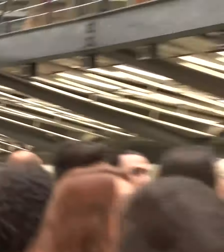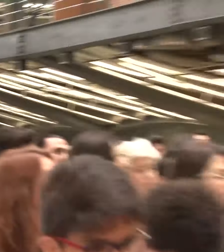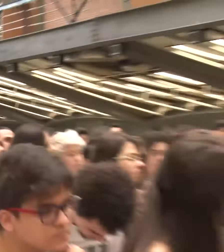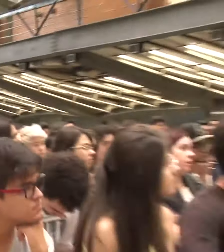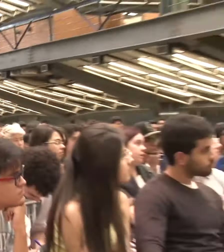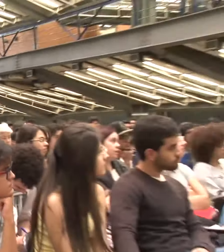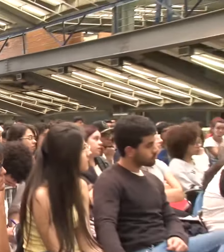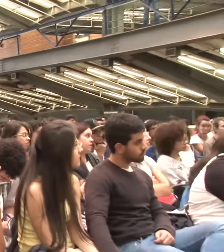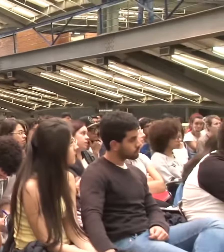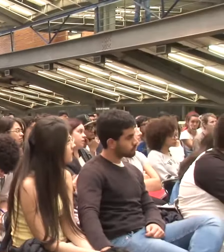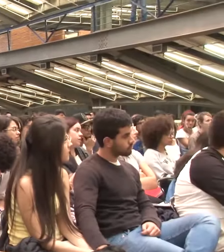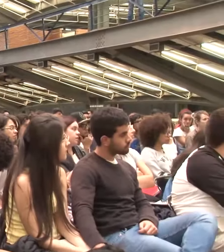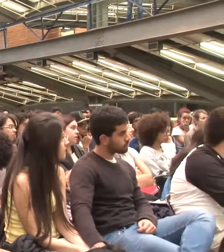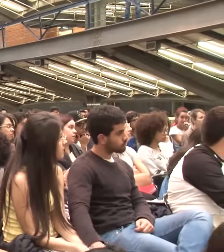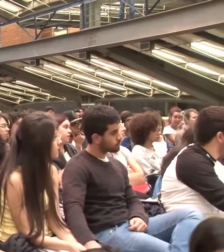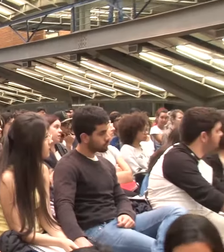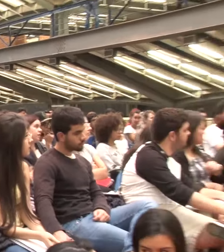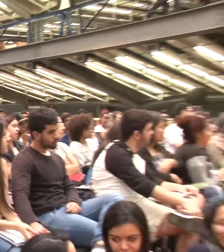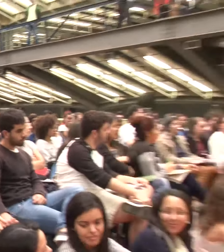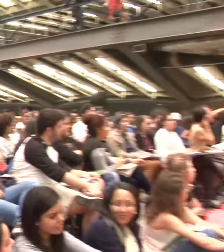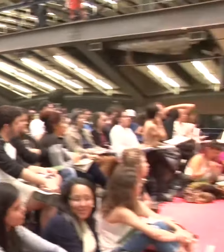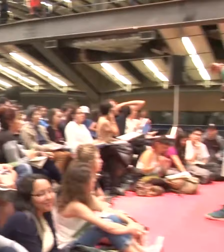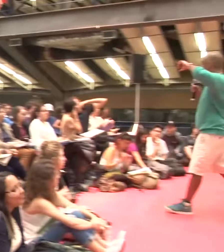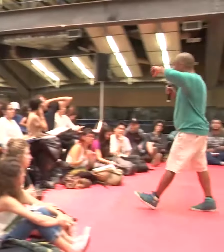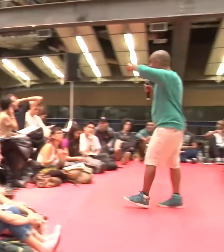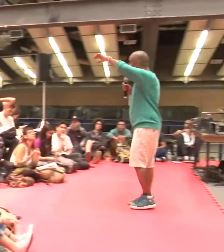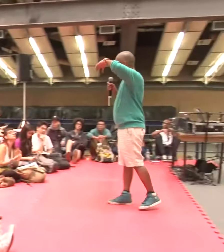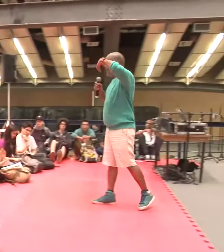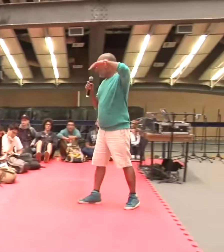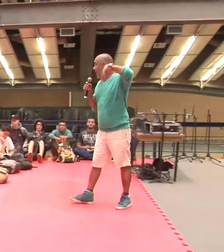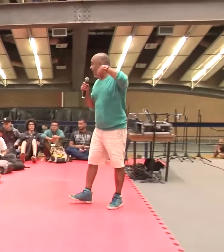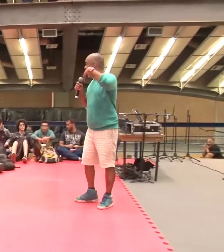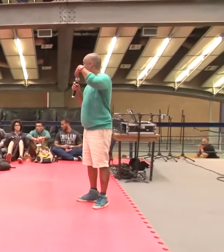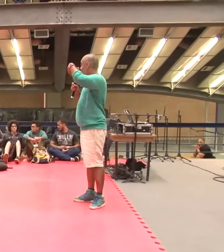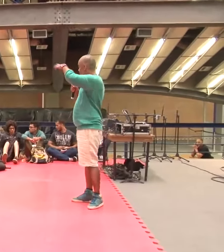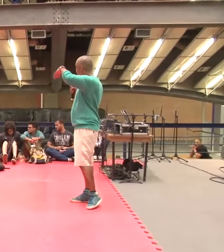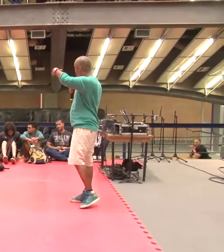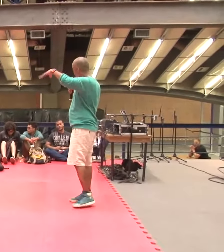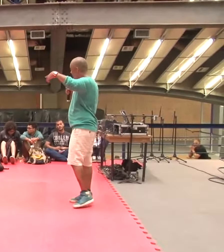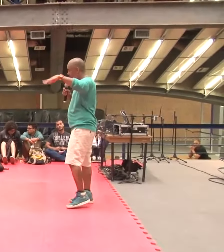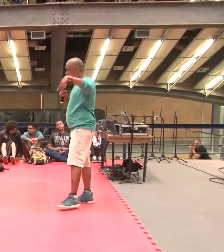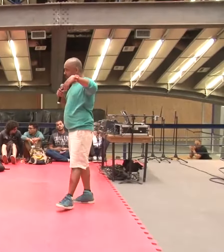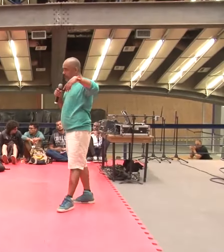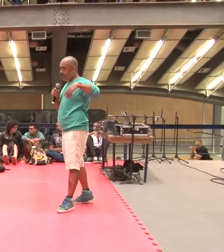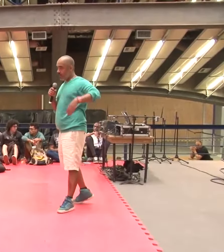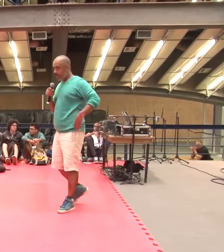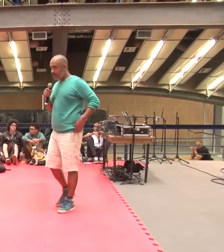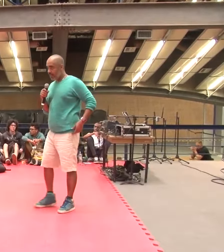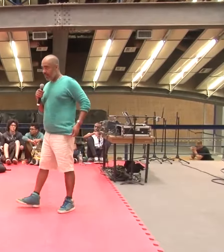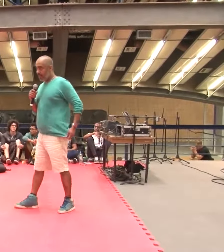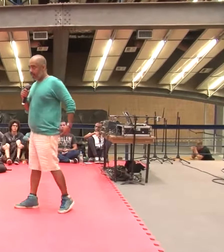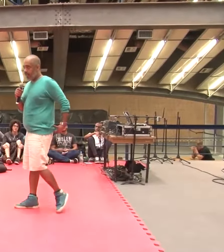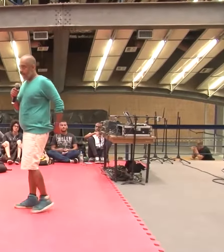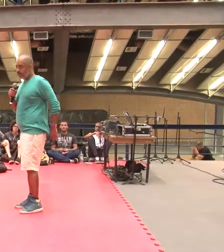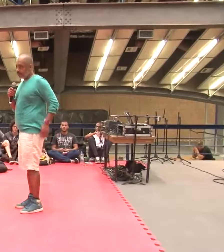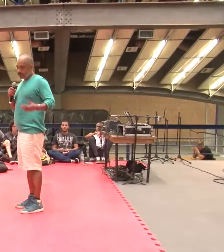Qual é o seu nome? José? José quer saber. E aí eu explico também o porquê da pergunta